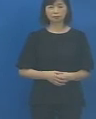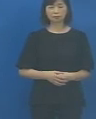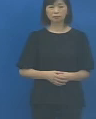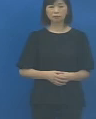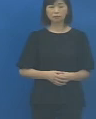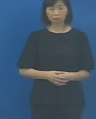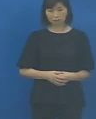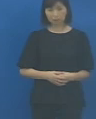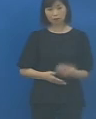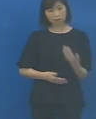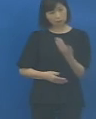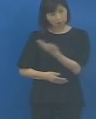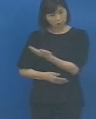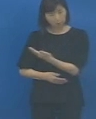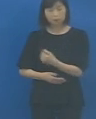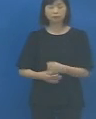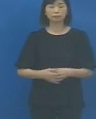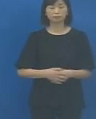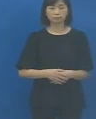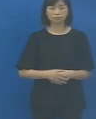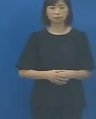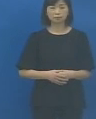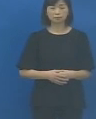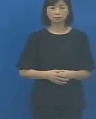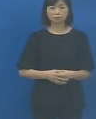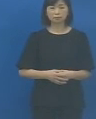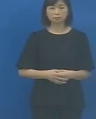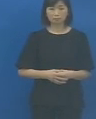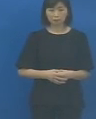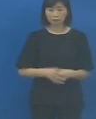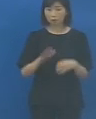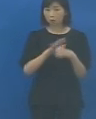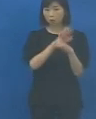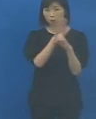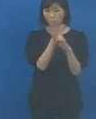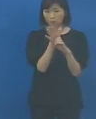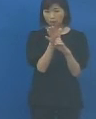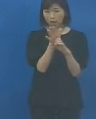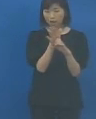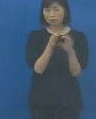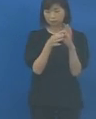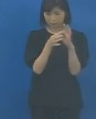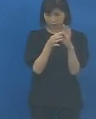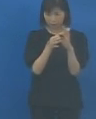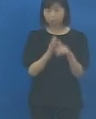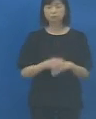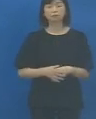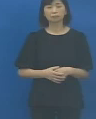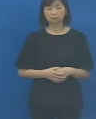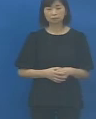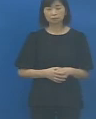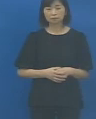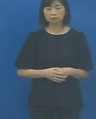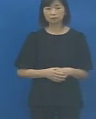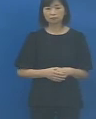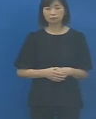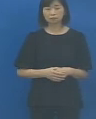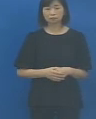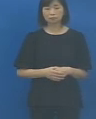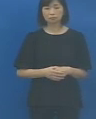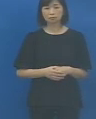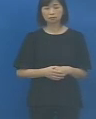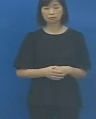すみません、共同通信の東谷です。コロナの話に戻るんですけど、その先ほ